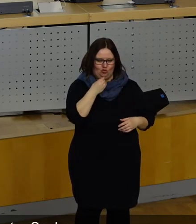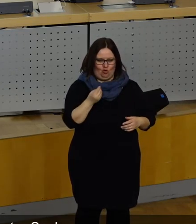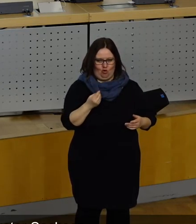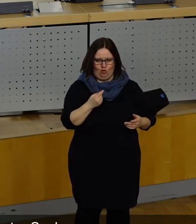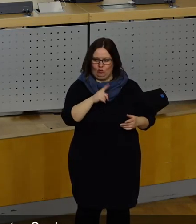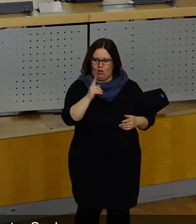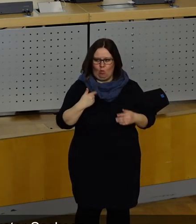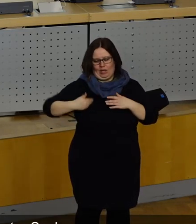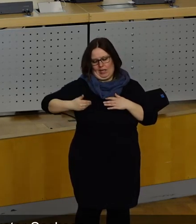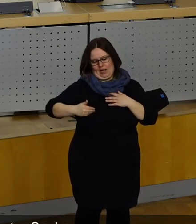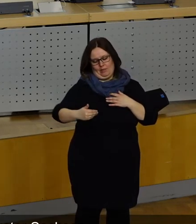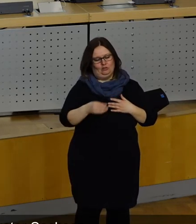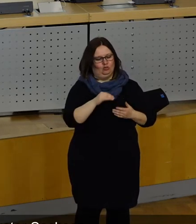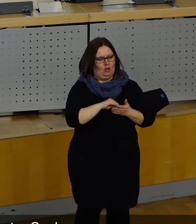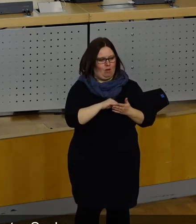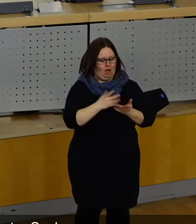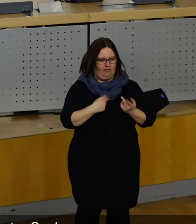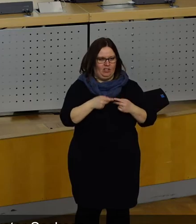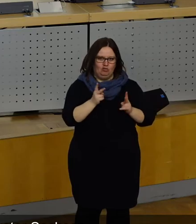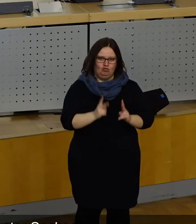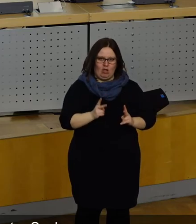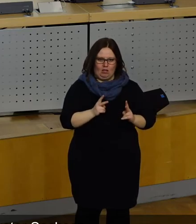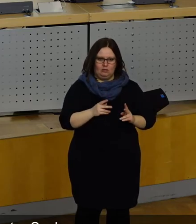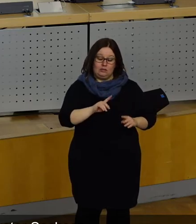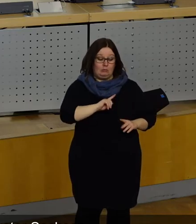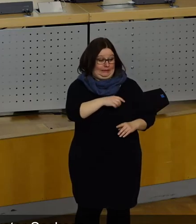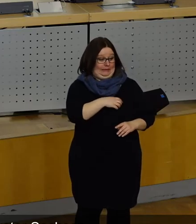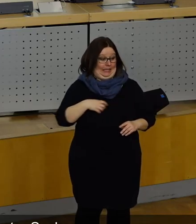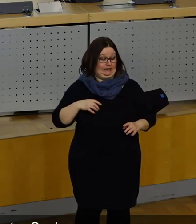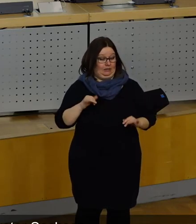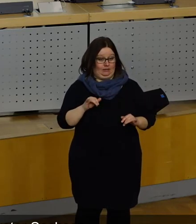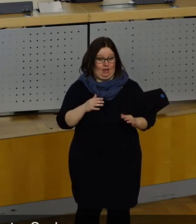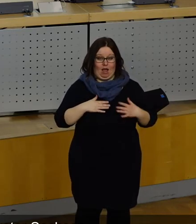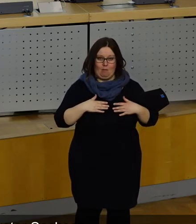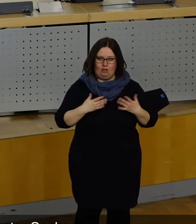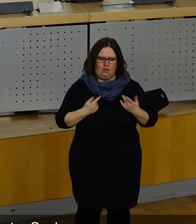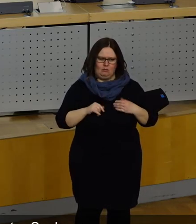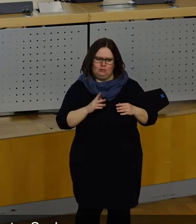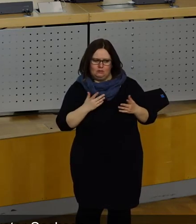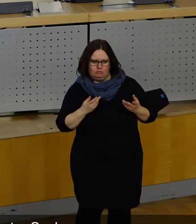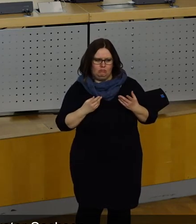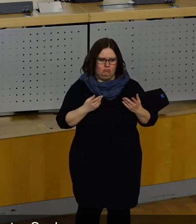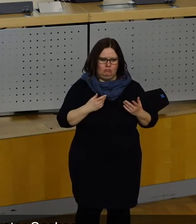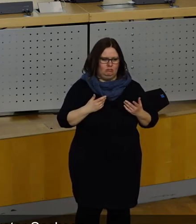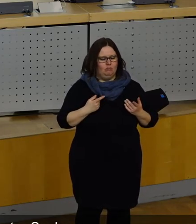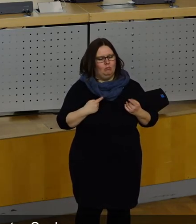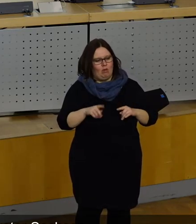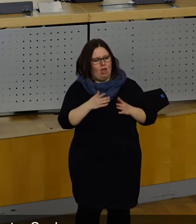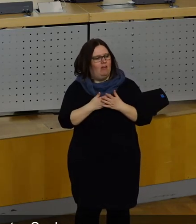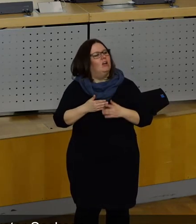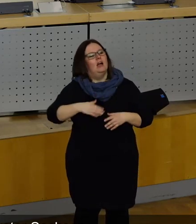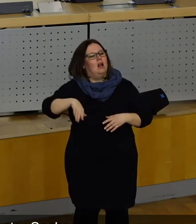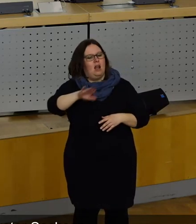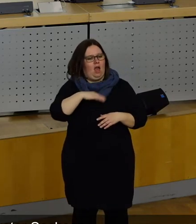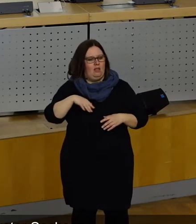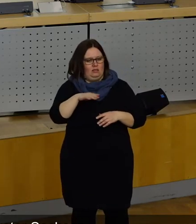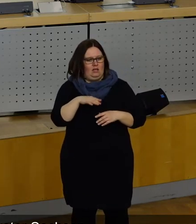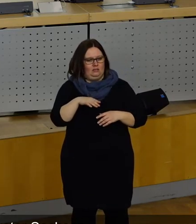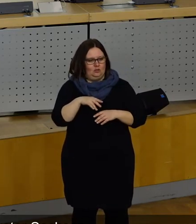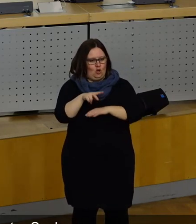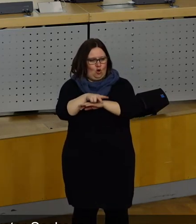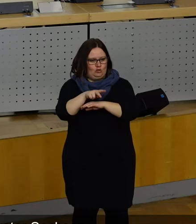auch regelmäßig nehmen. Ich bin in den städtischen Dingen, obwohl ich auch Dresdner bin, nicht nur vertraut. Meine Aufgabe ist jetzt als Landeskonservator, sich um die